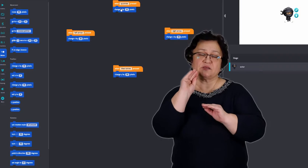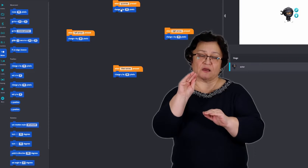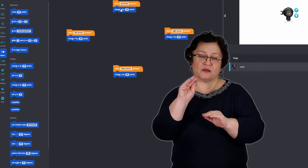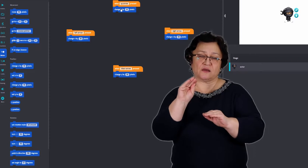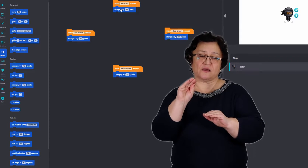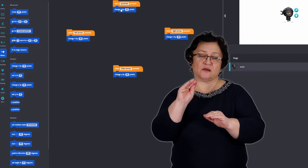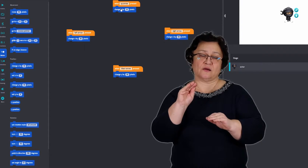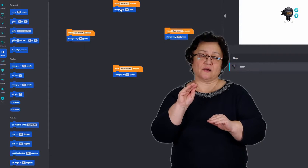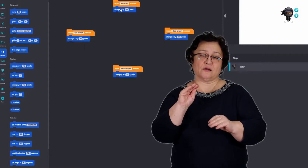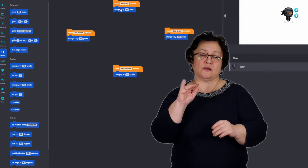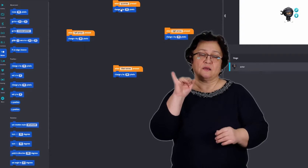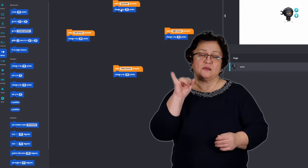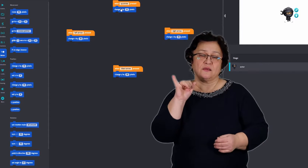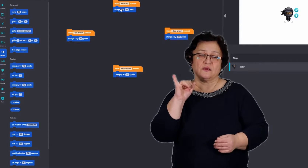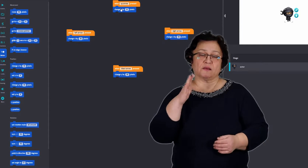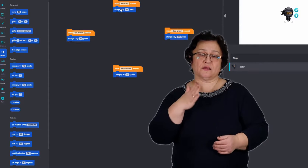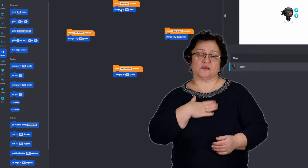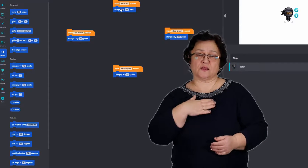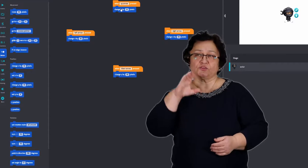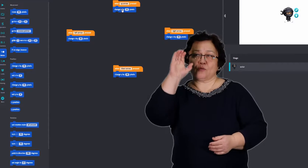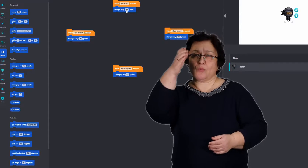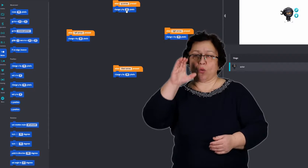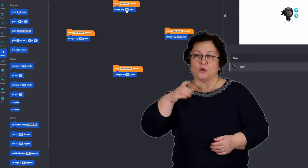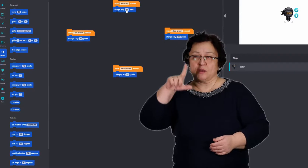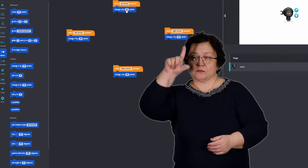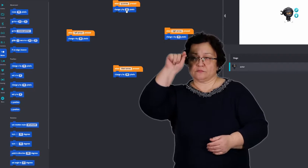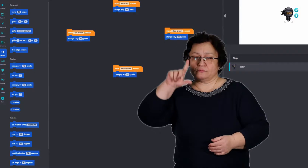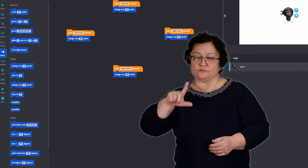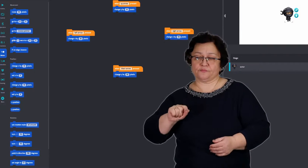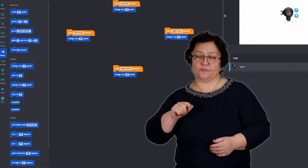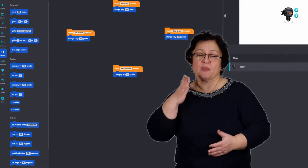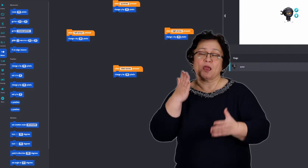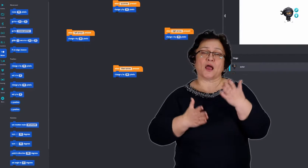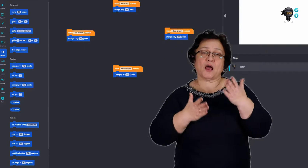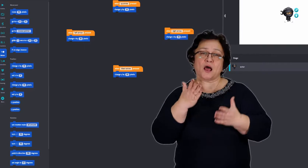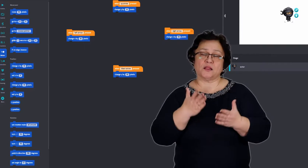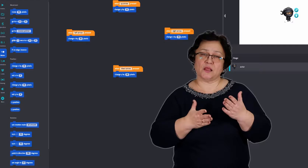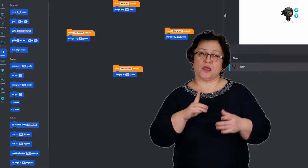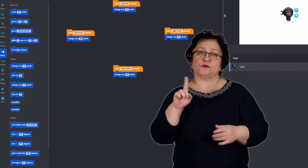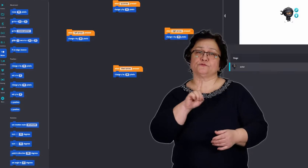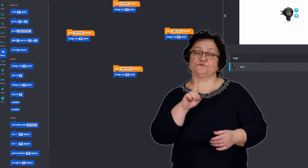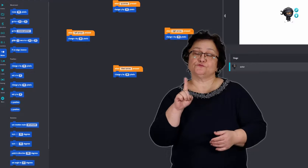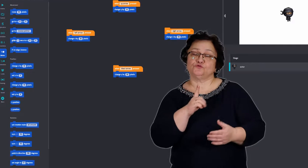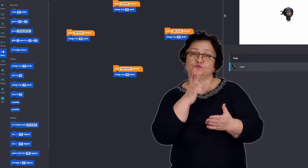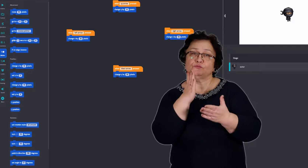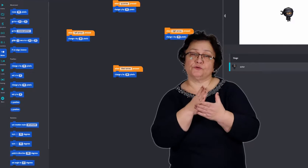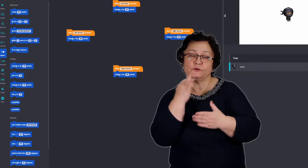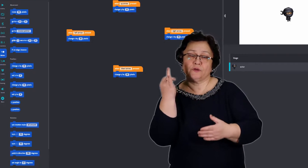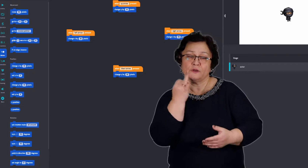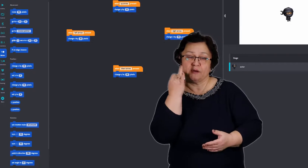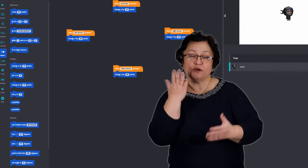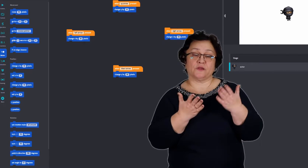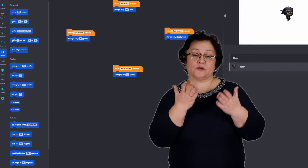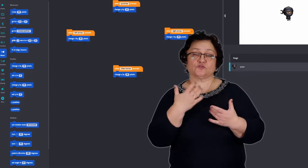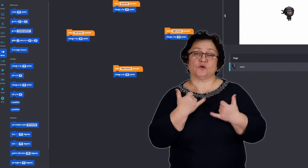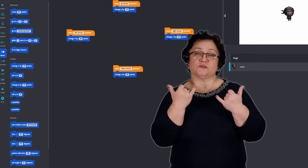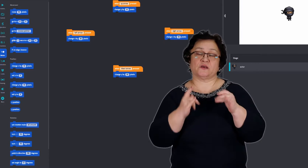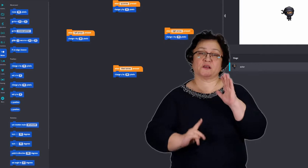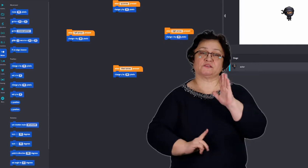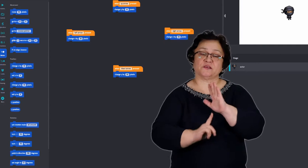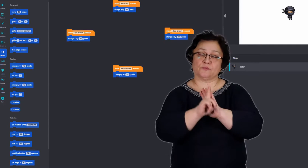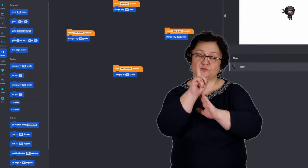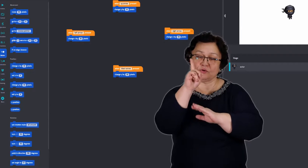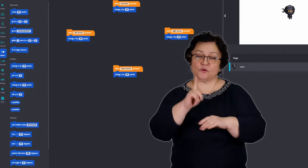з y наші блоки. Але в чому прикол? Якщо я зараз запущу